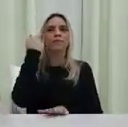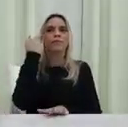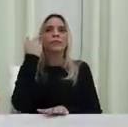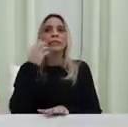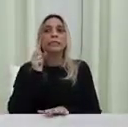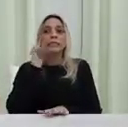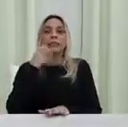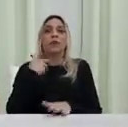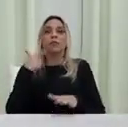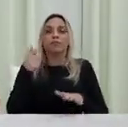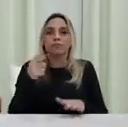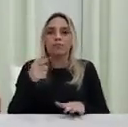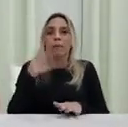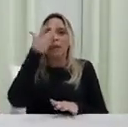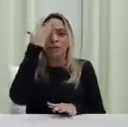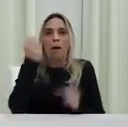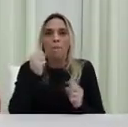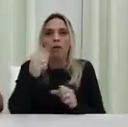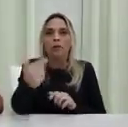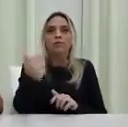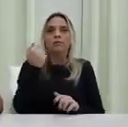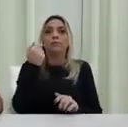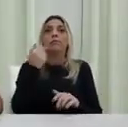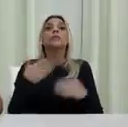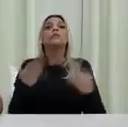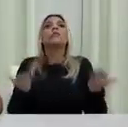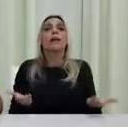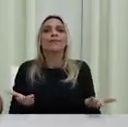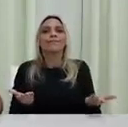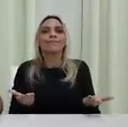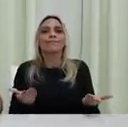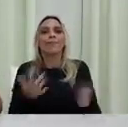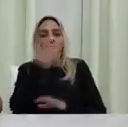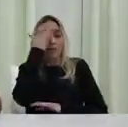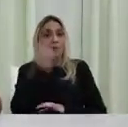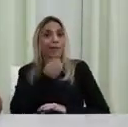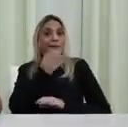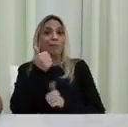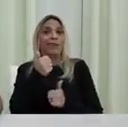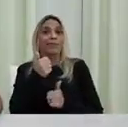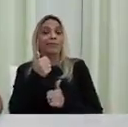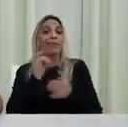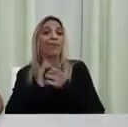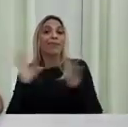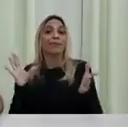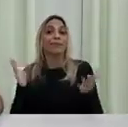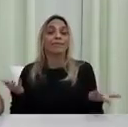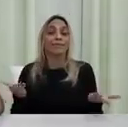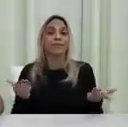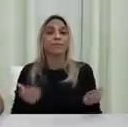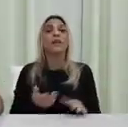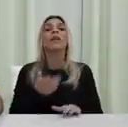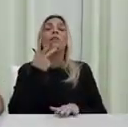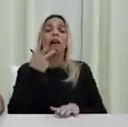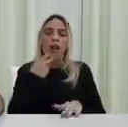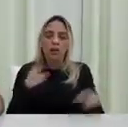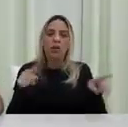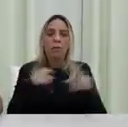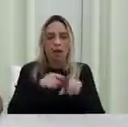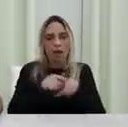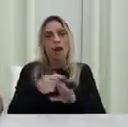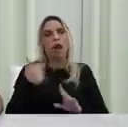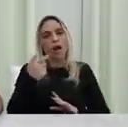vai pensar em reagir porque a batata quente, né, fica no colo da pessoa de bem. Vem falando de arma,